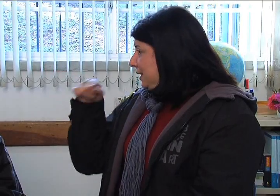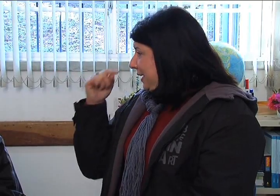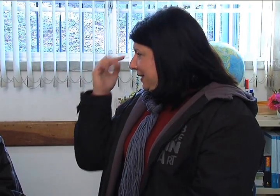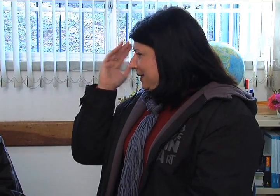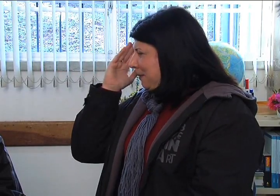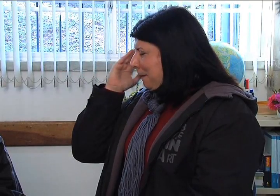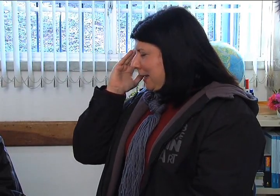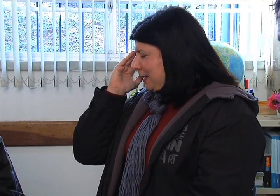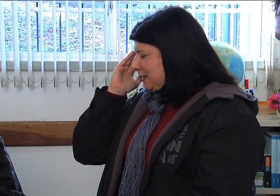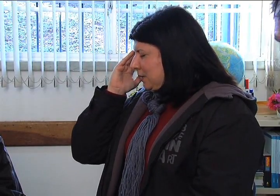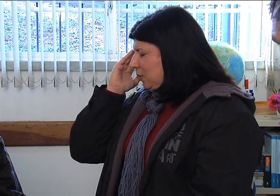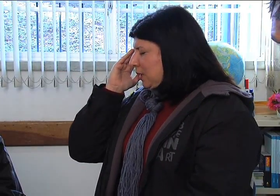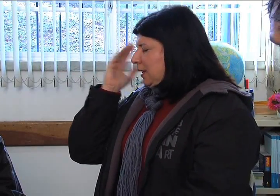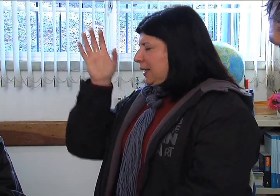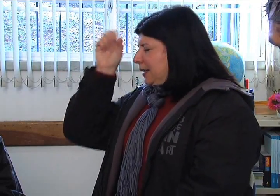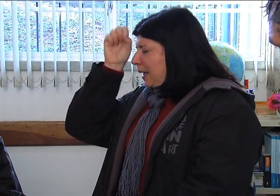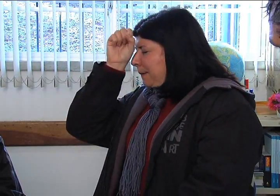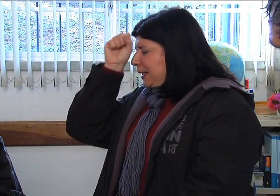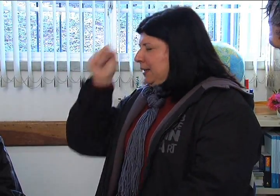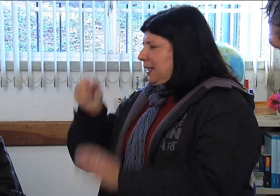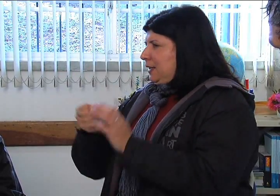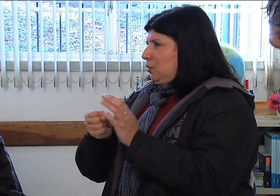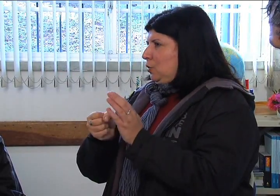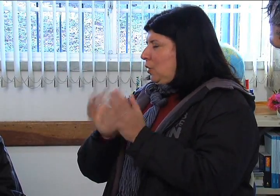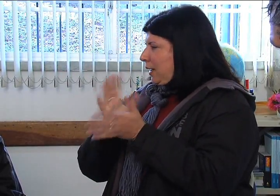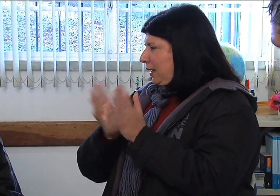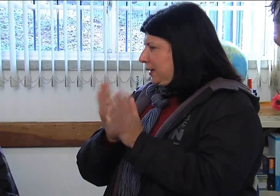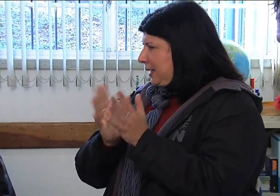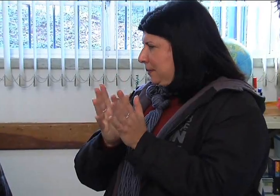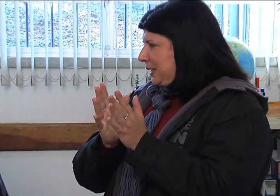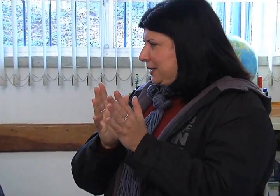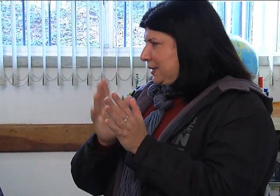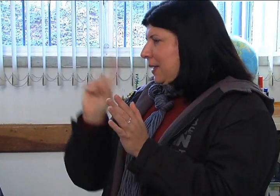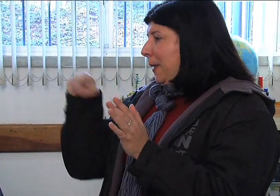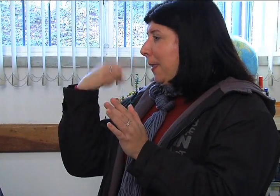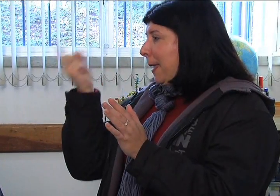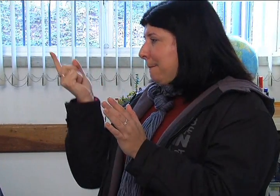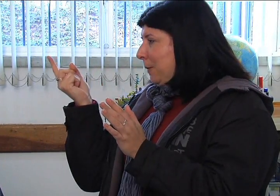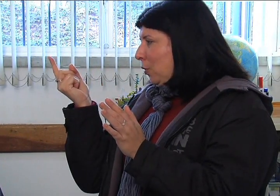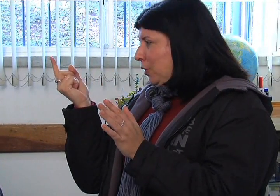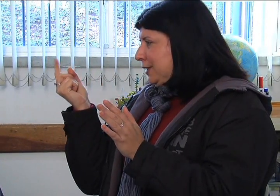Vocês pensam que aprendendo a Libras, depois